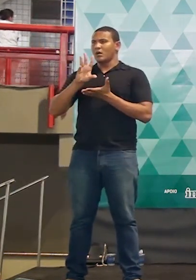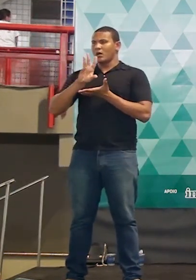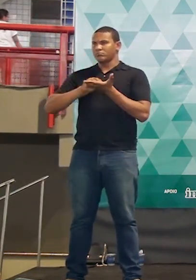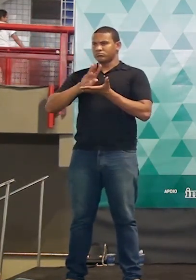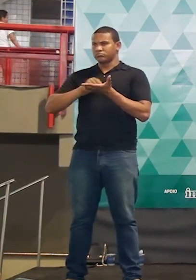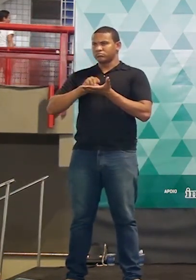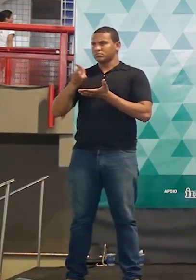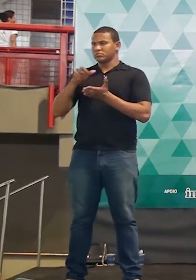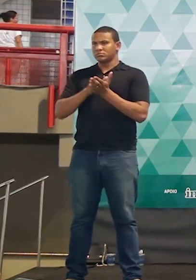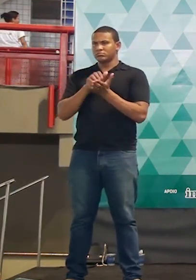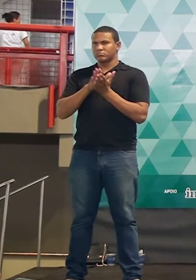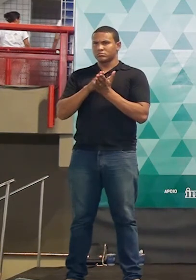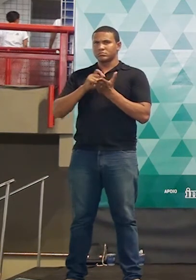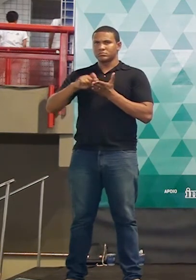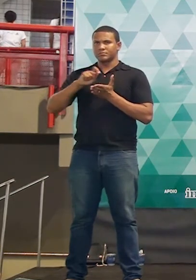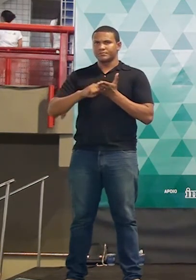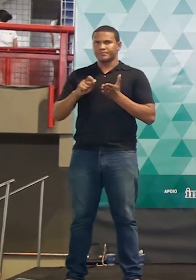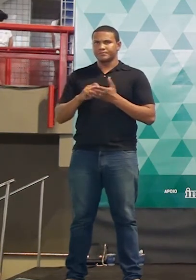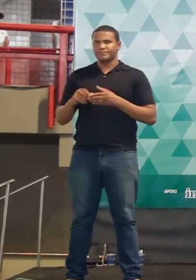os efeitos